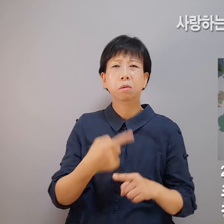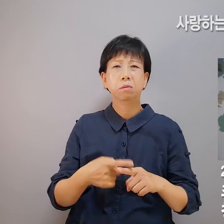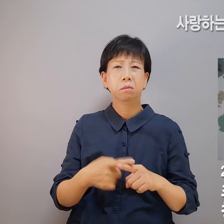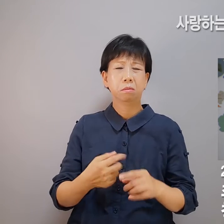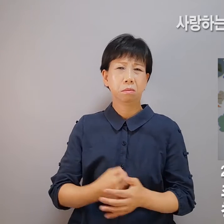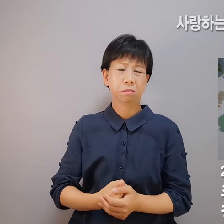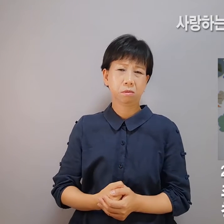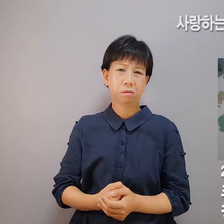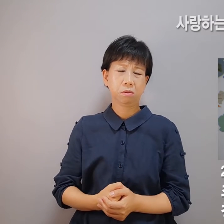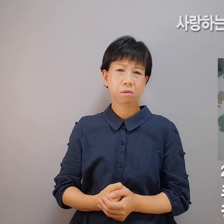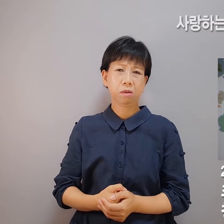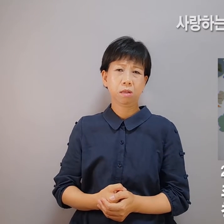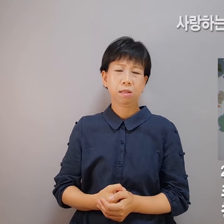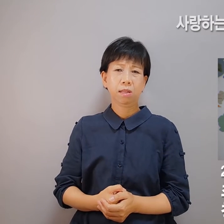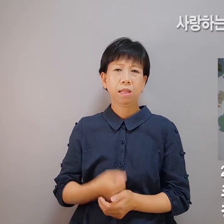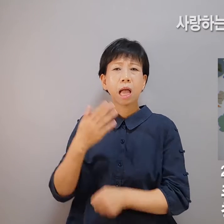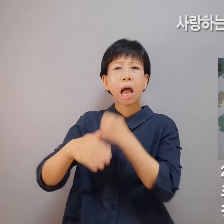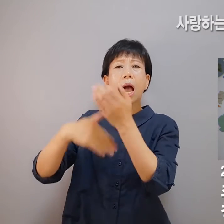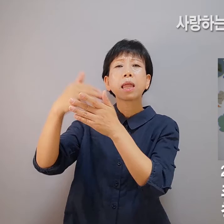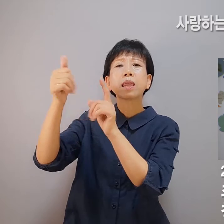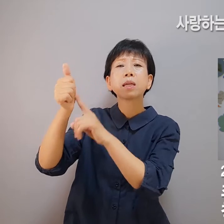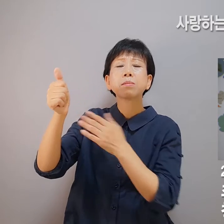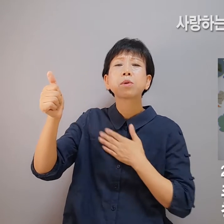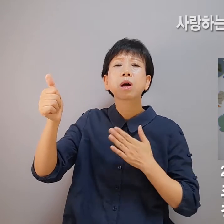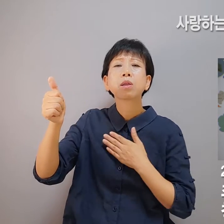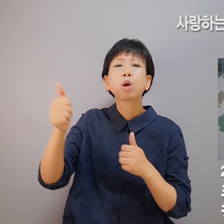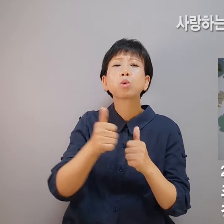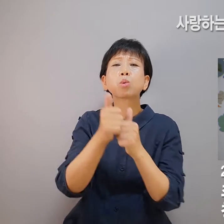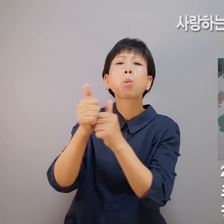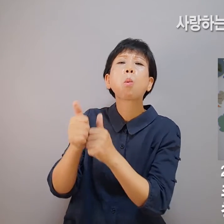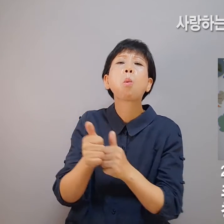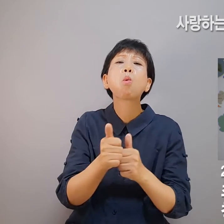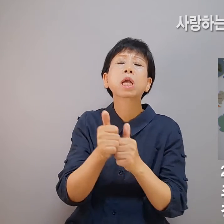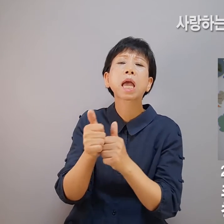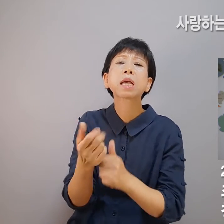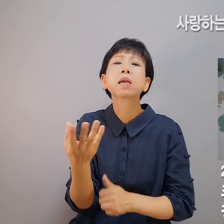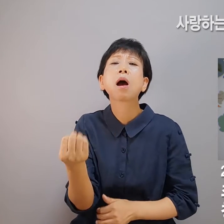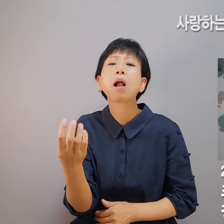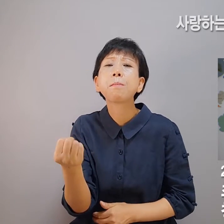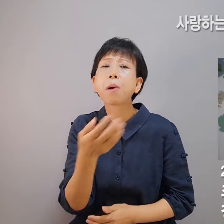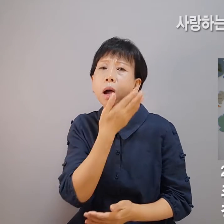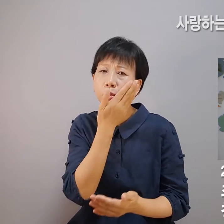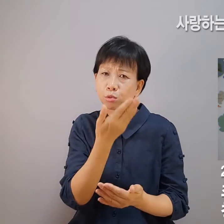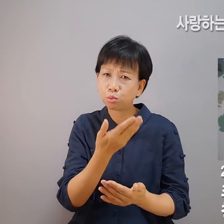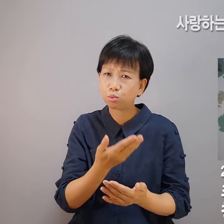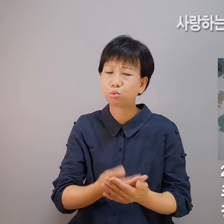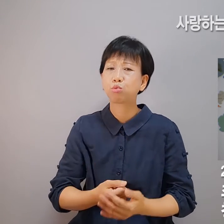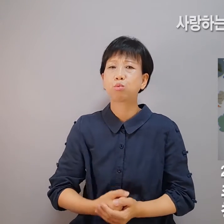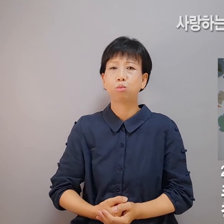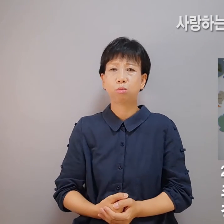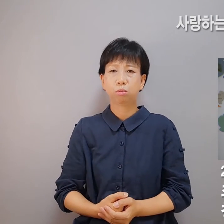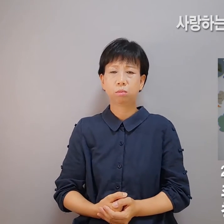지금도 하나님과 동행하고 있느냐, 이게 더 중요한 겁니다.